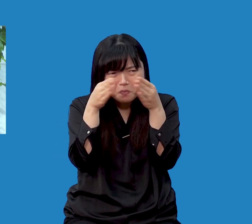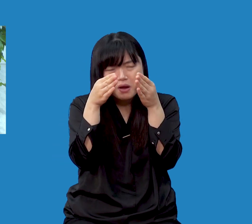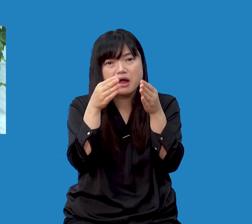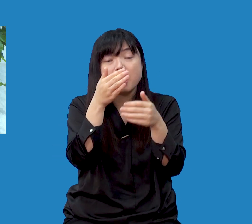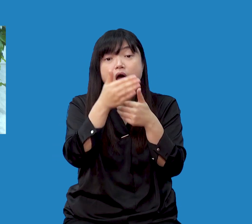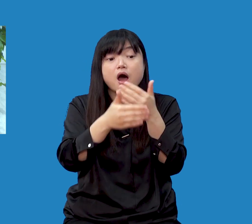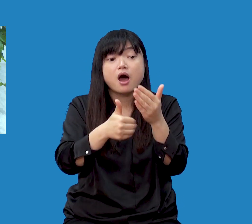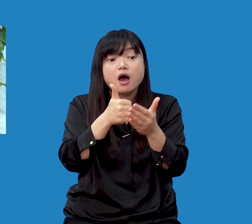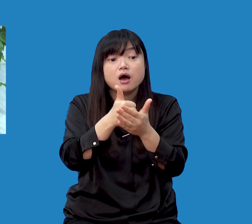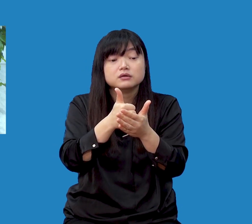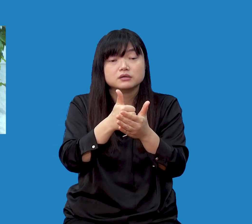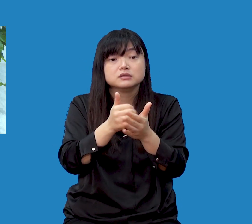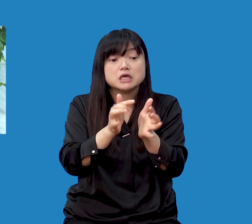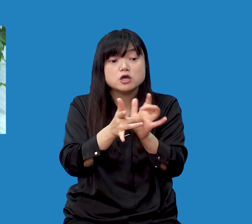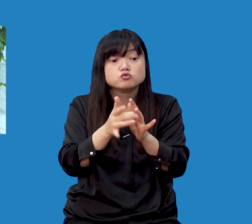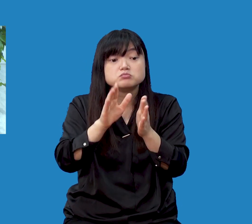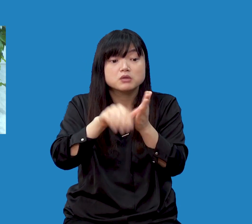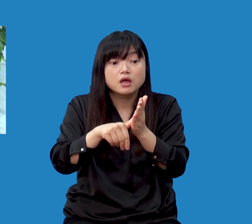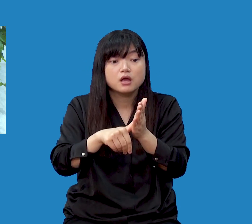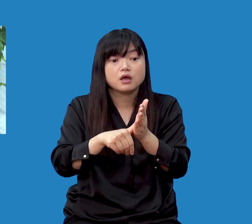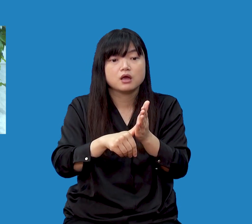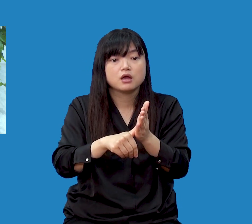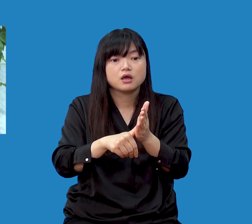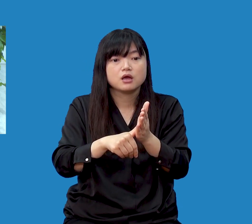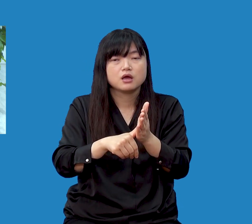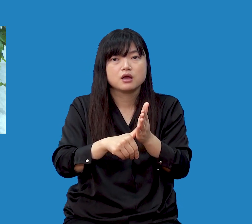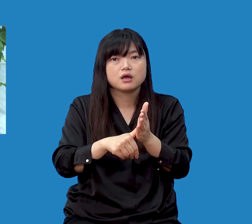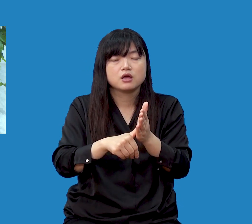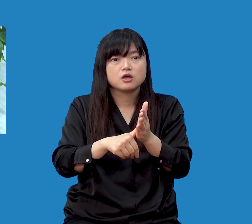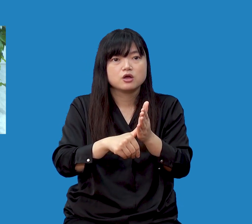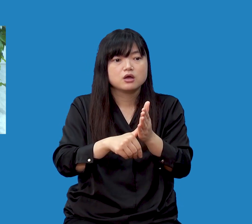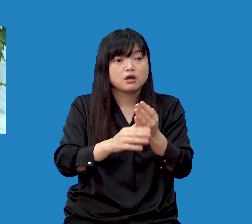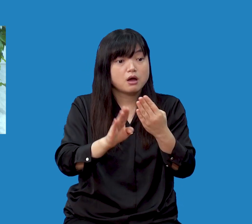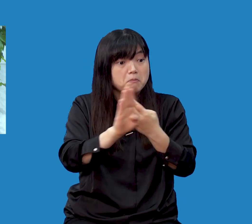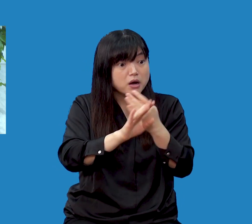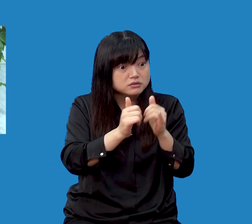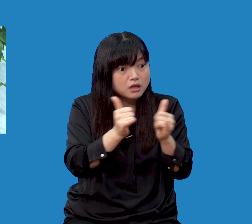예수님 시대 유대인들, 서기관, 바리새인들이 다 예수님 보고도